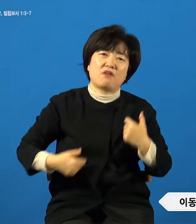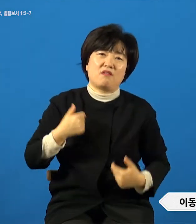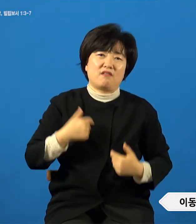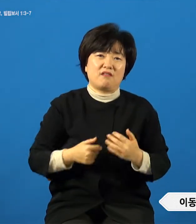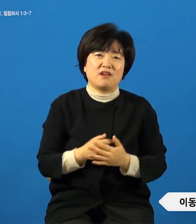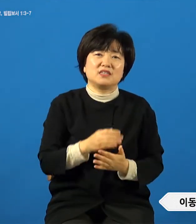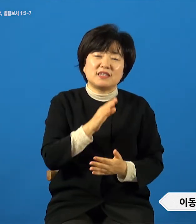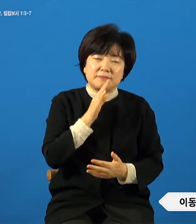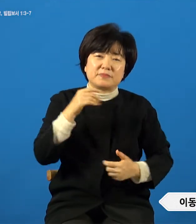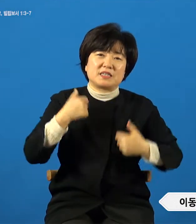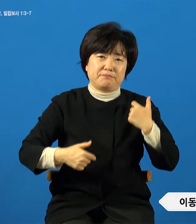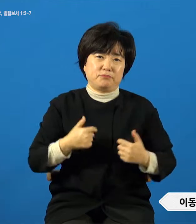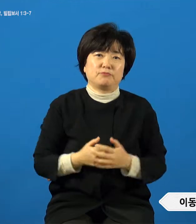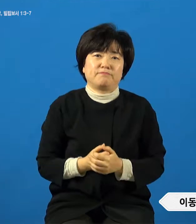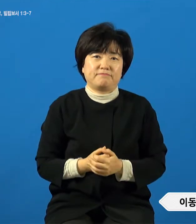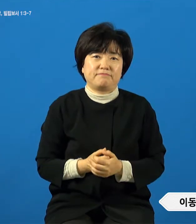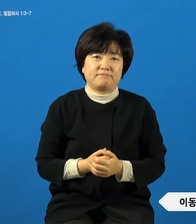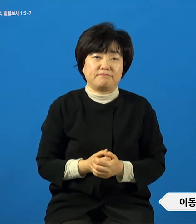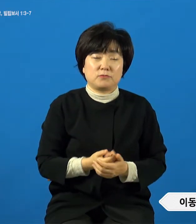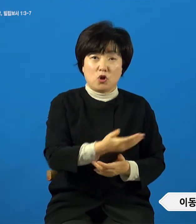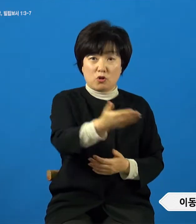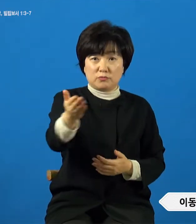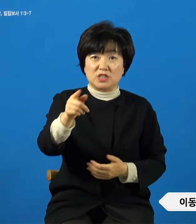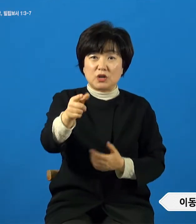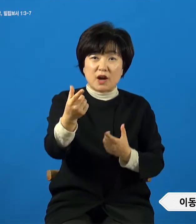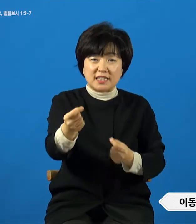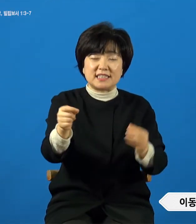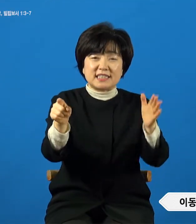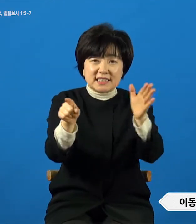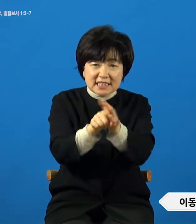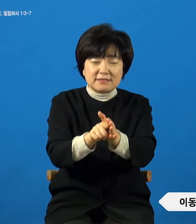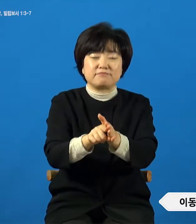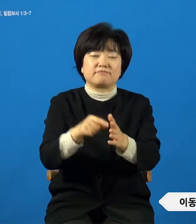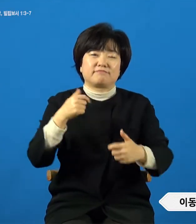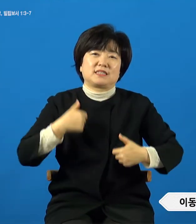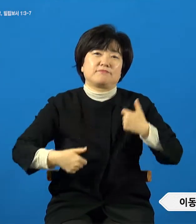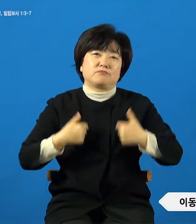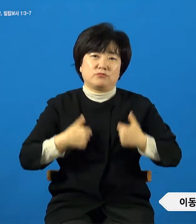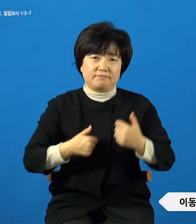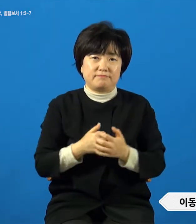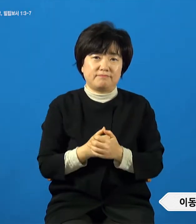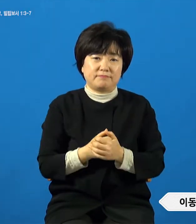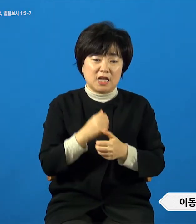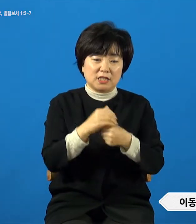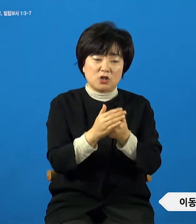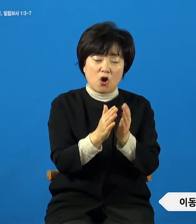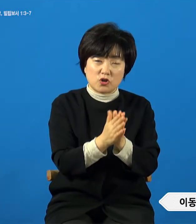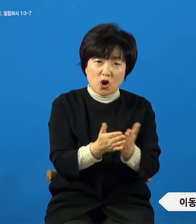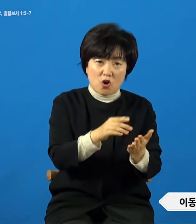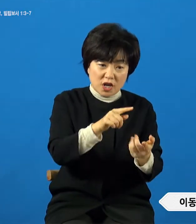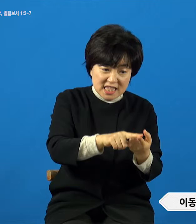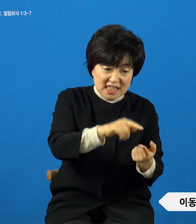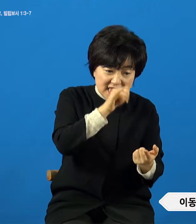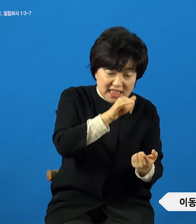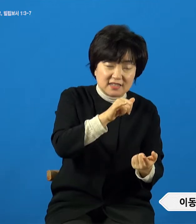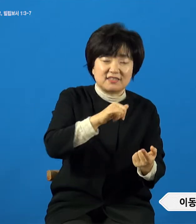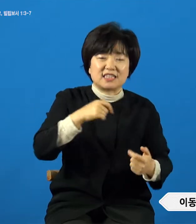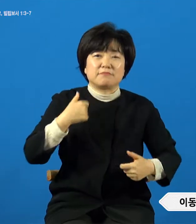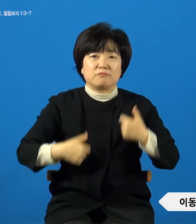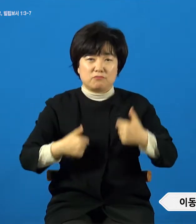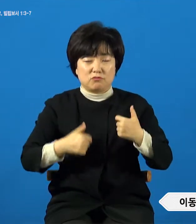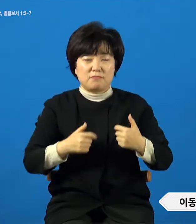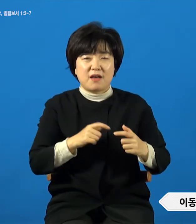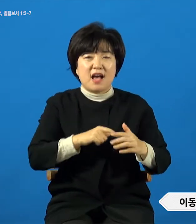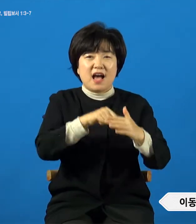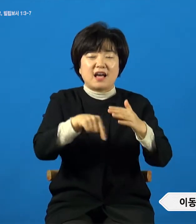기쁨이에요. 나는 여러분들이 이런 참된 기쁨, 성경적인 기쁨, 이 기쁨 안에 사는 사람이 되시기를